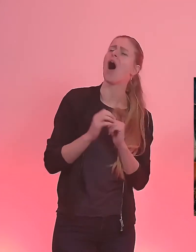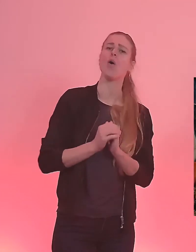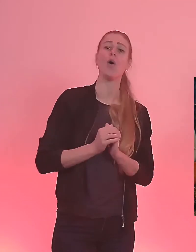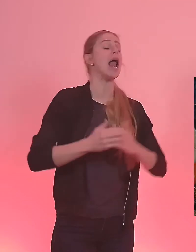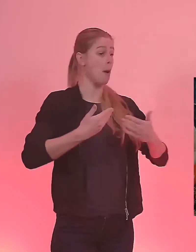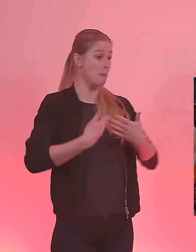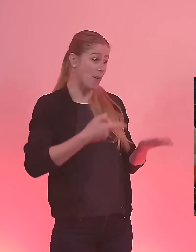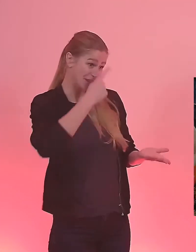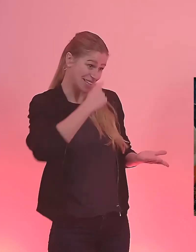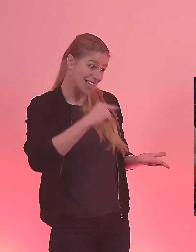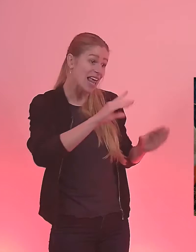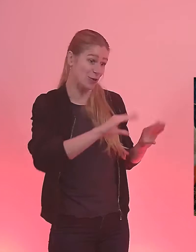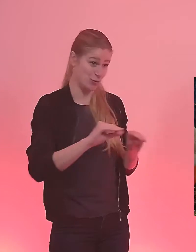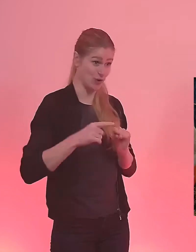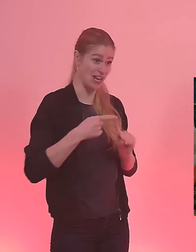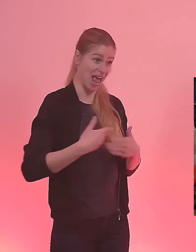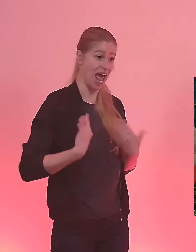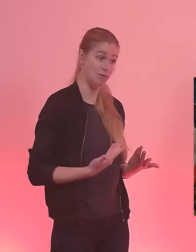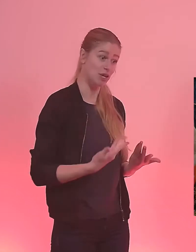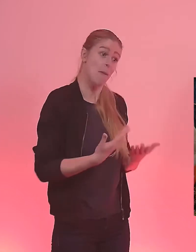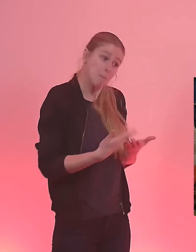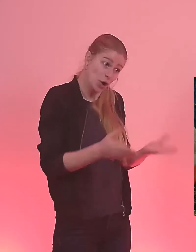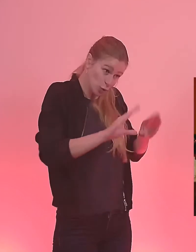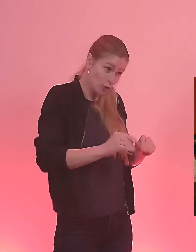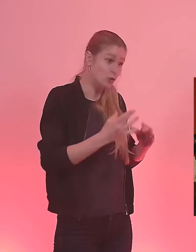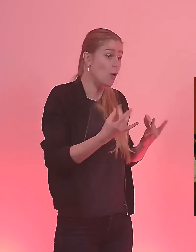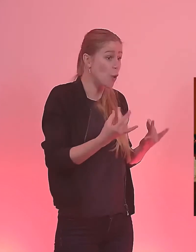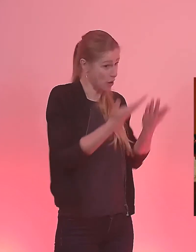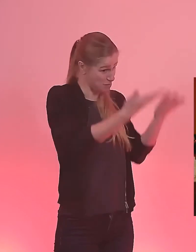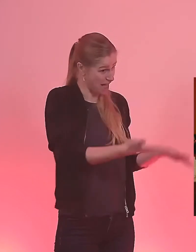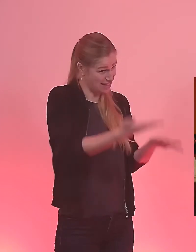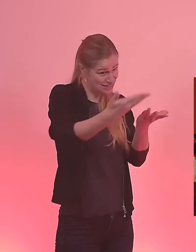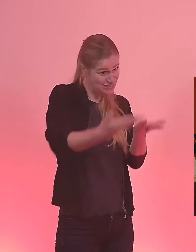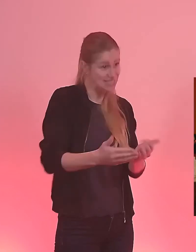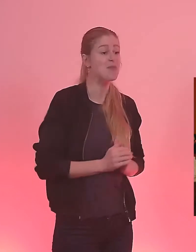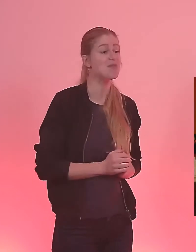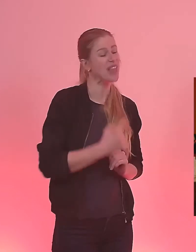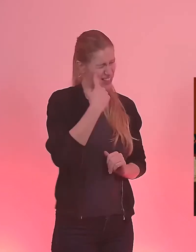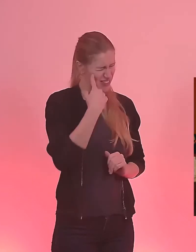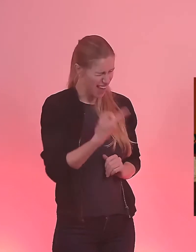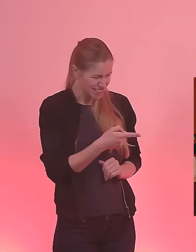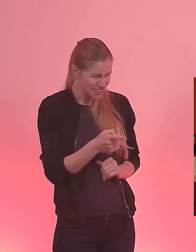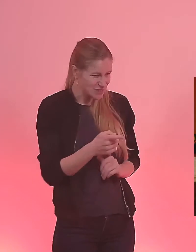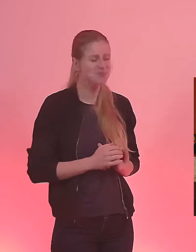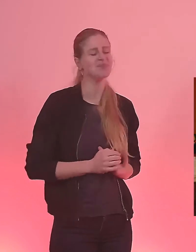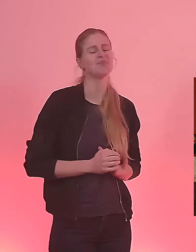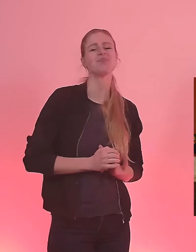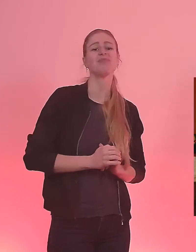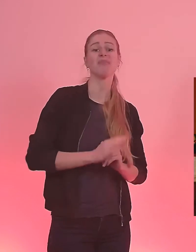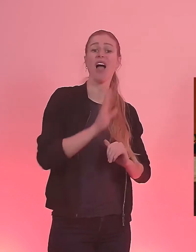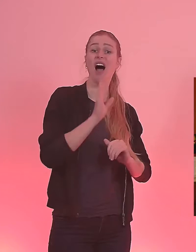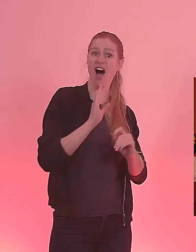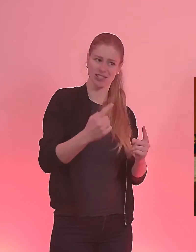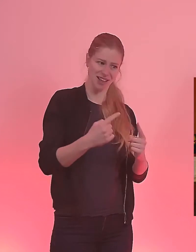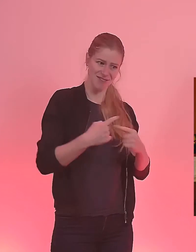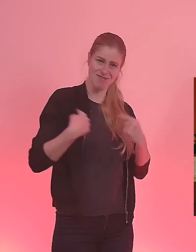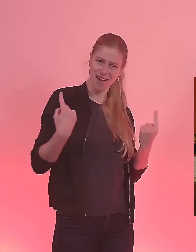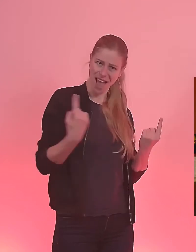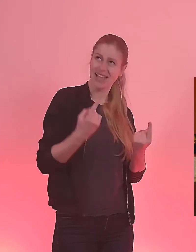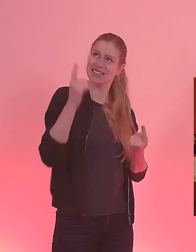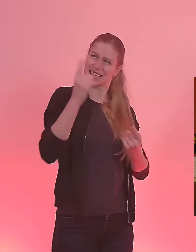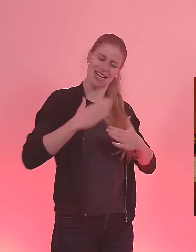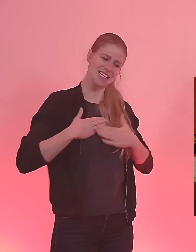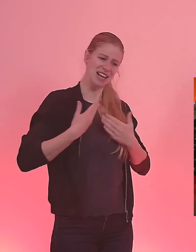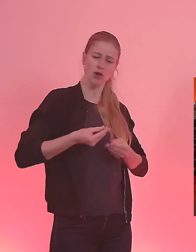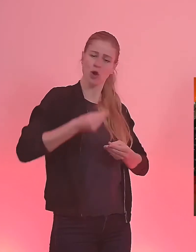die je hebt. En je mag het doen zoals je bent. En weet je, als wij dat doorgeven, dan